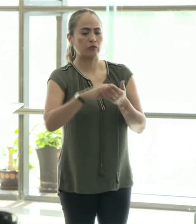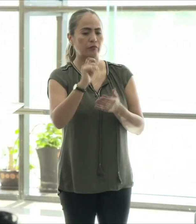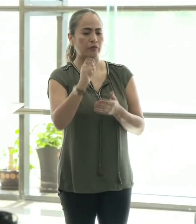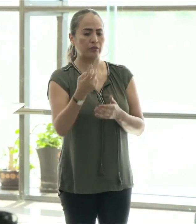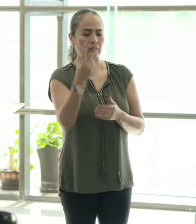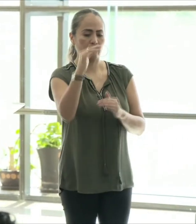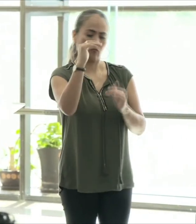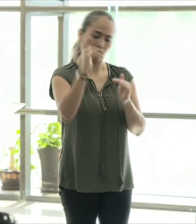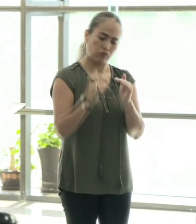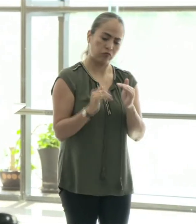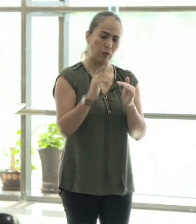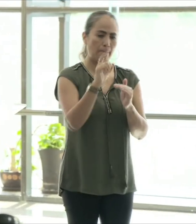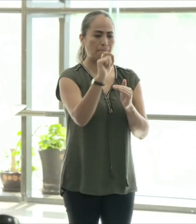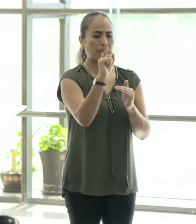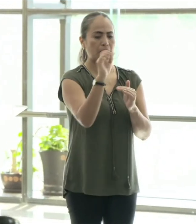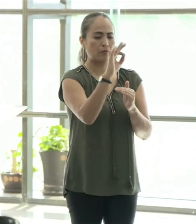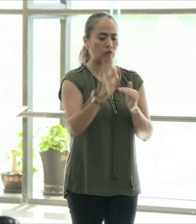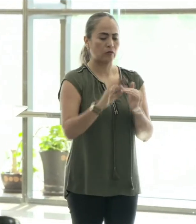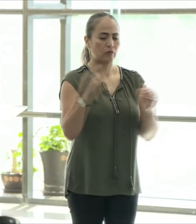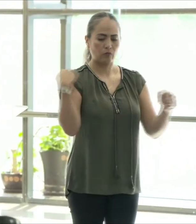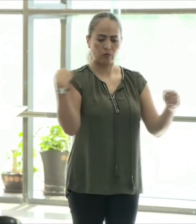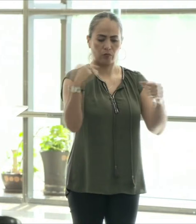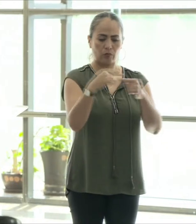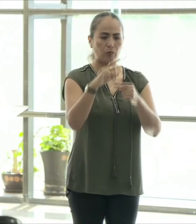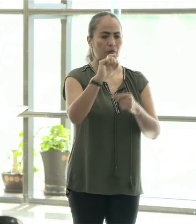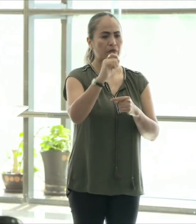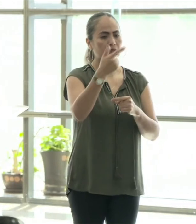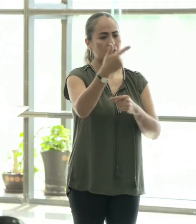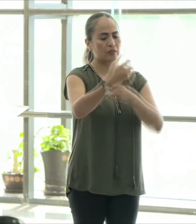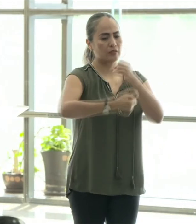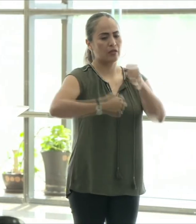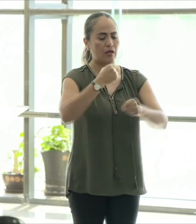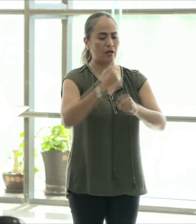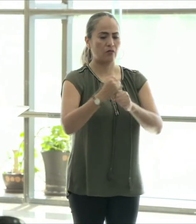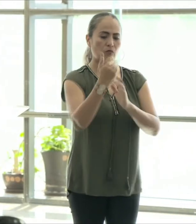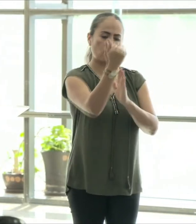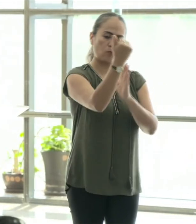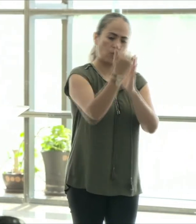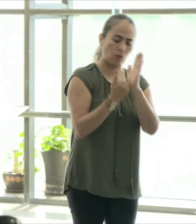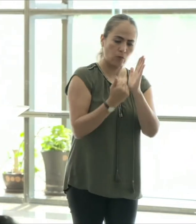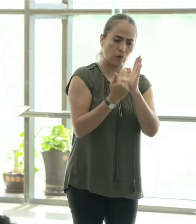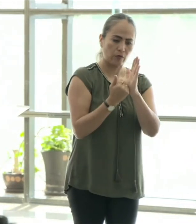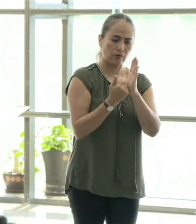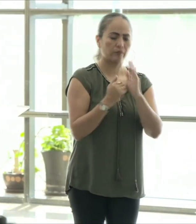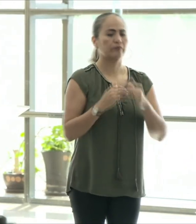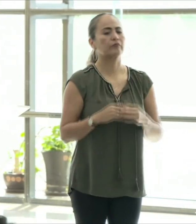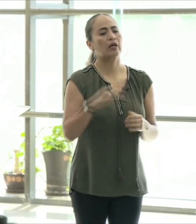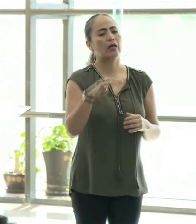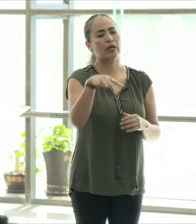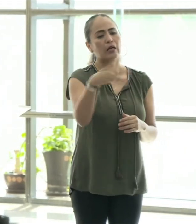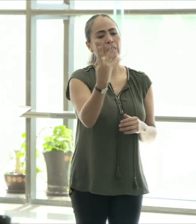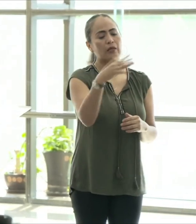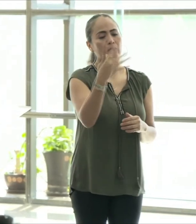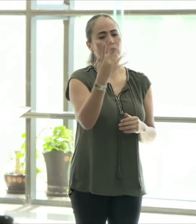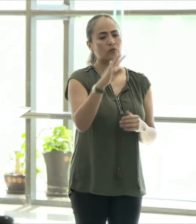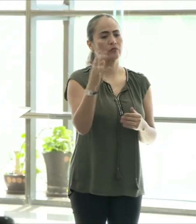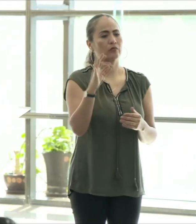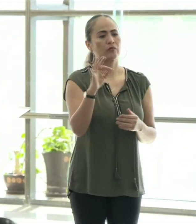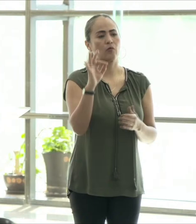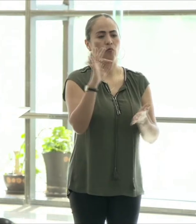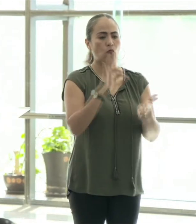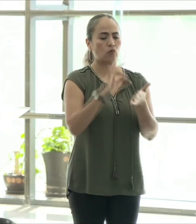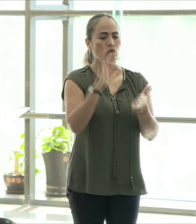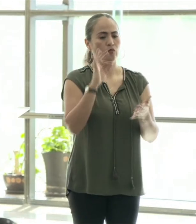veinte por ciento es decir en 27 años se redujo la brecha de género en 14 puntos porcentuales